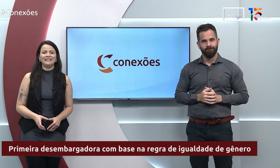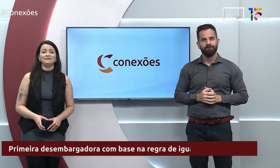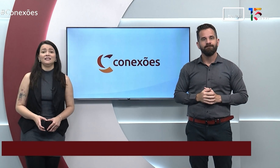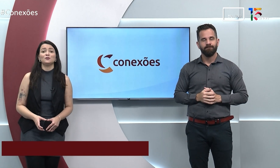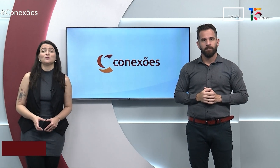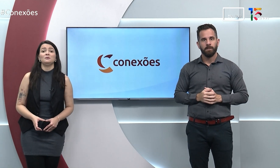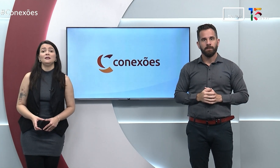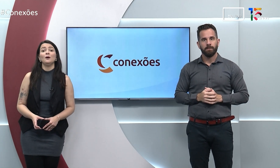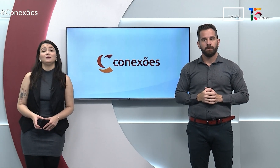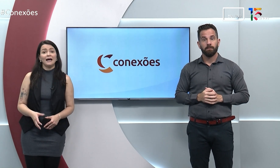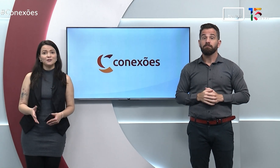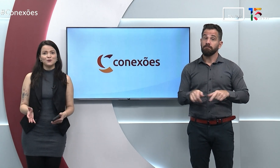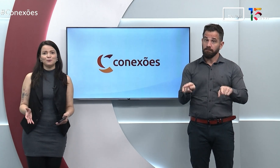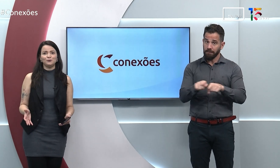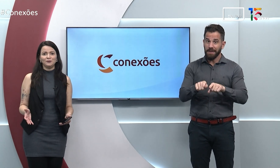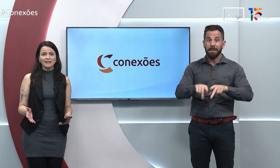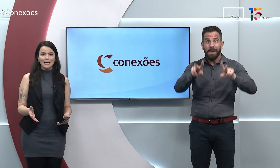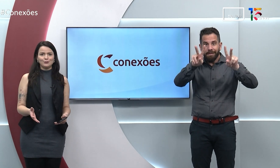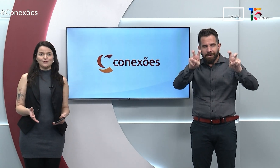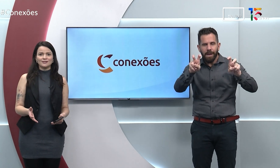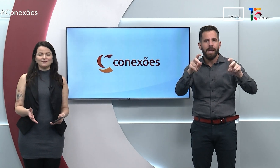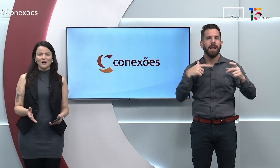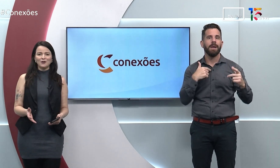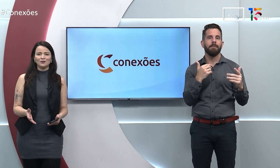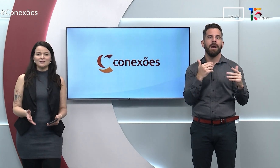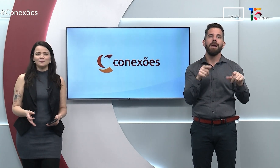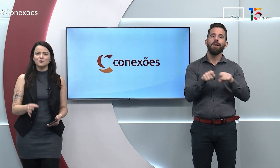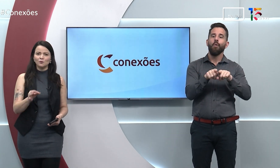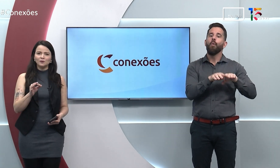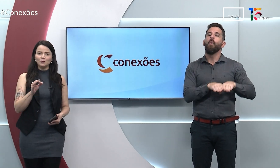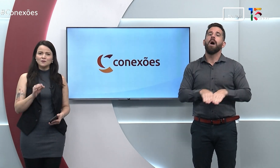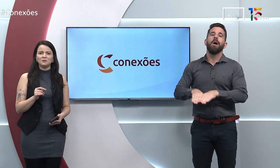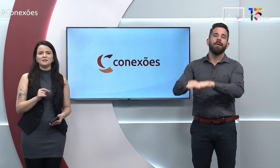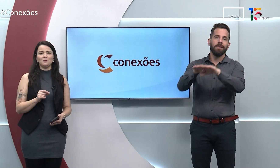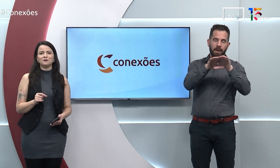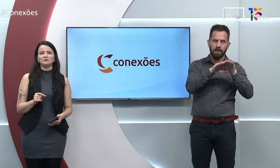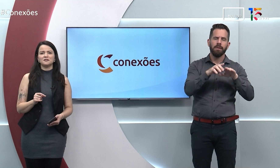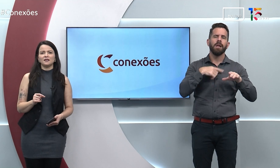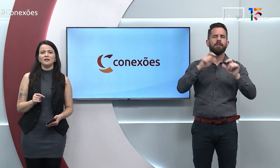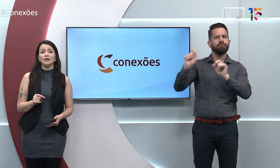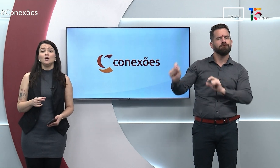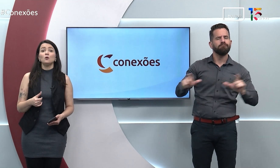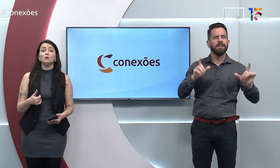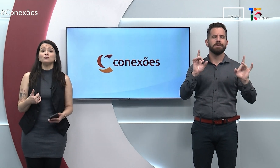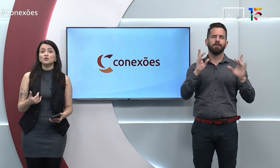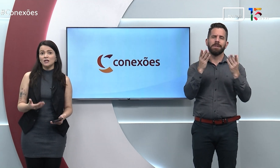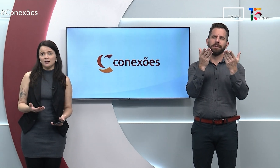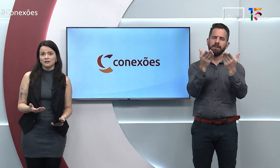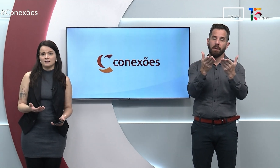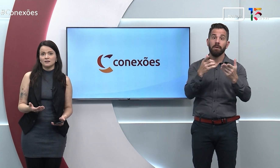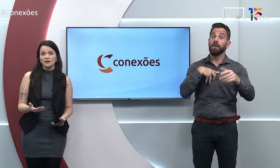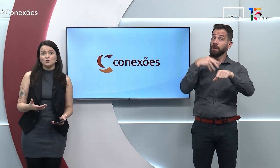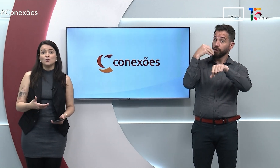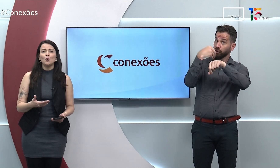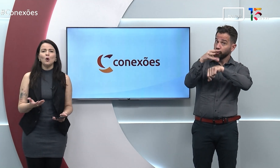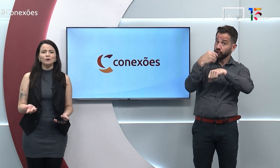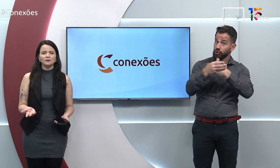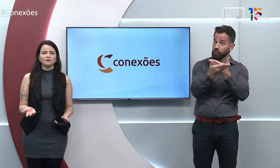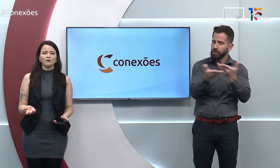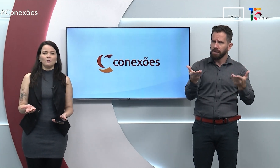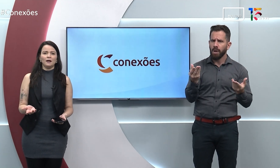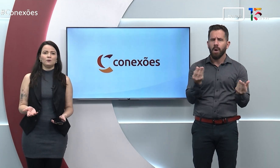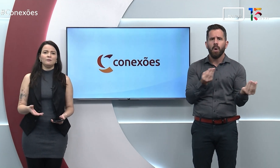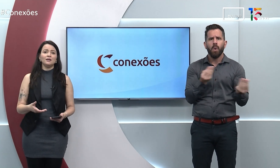E ainda falando sobre igualdade de oportunidades, agora nós temos um conteúdo especial para você, com dicas de